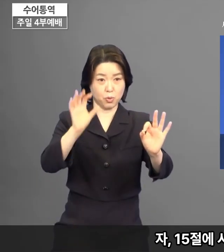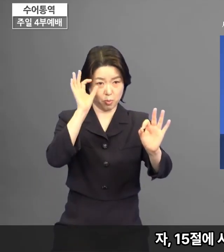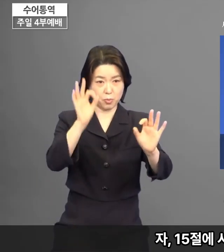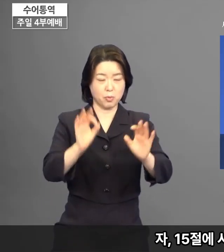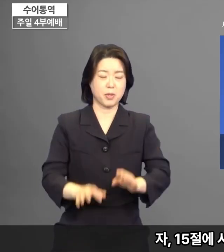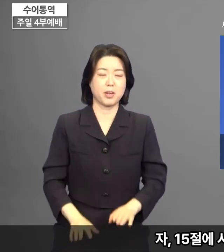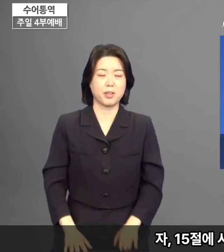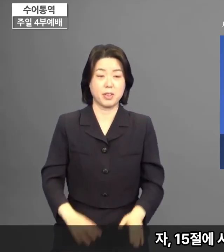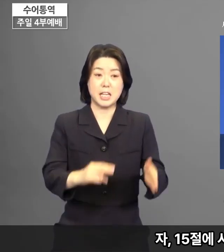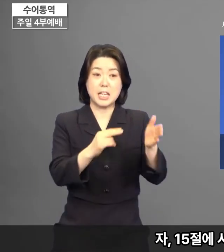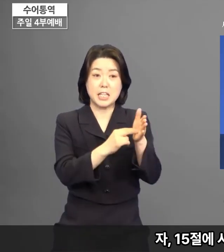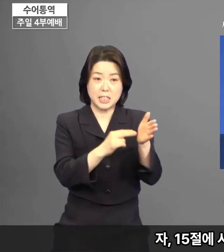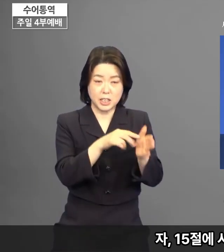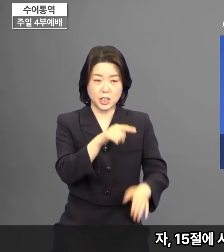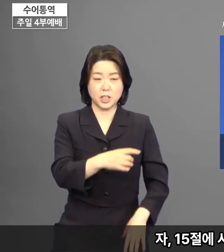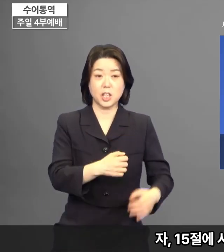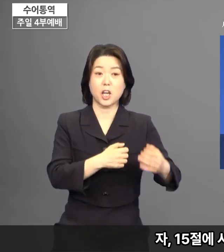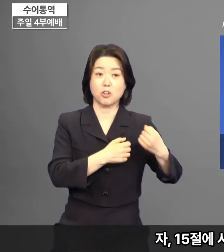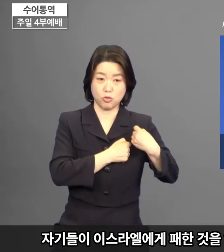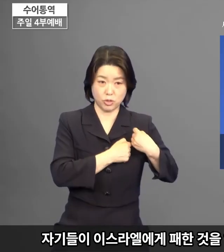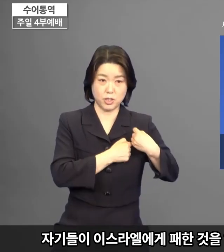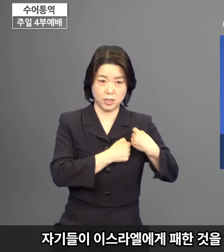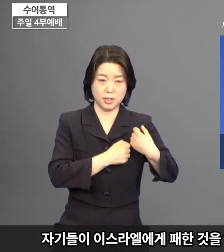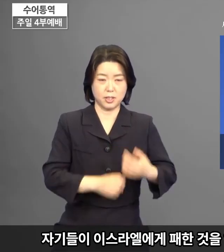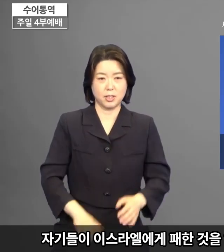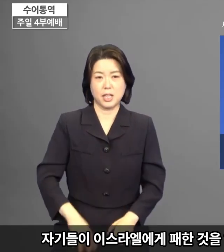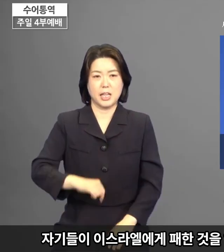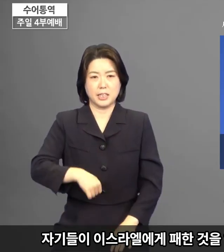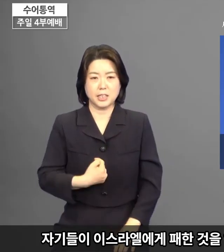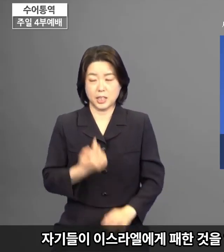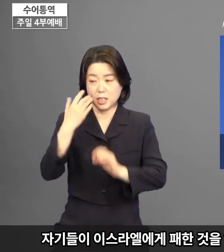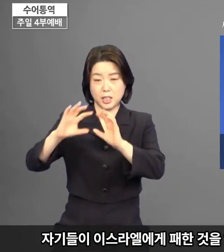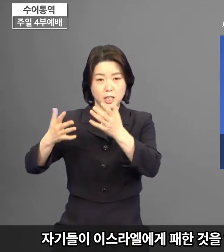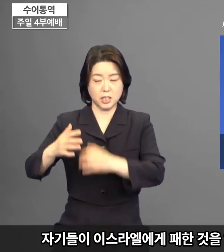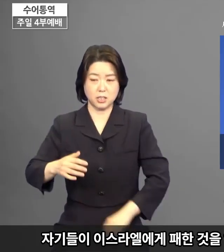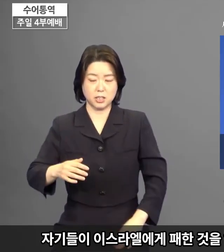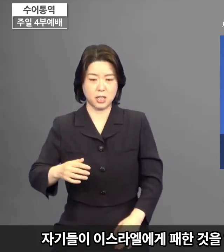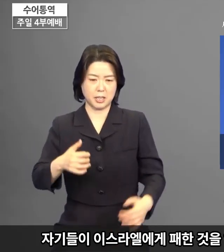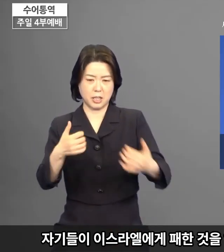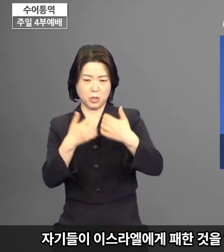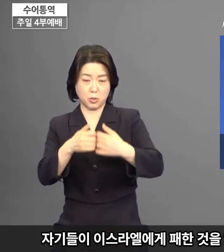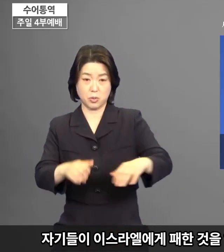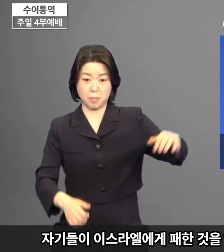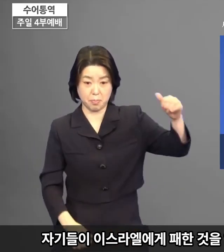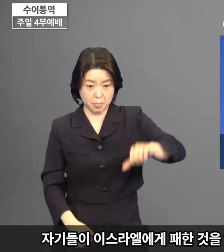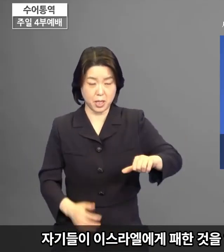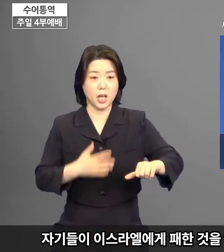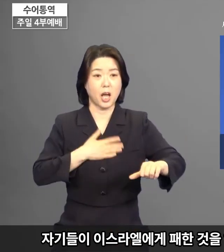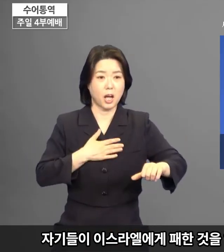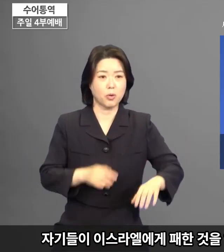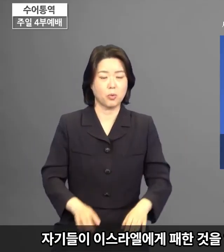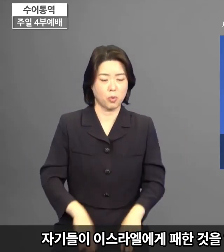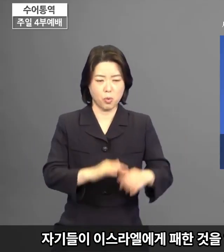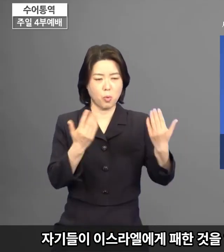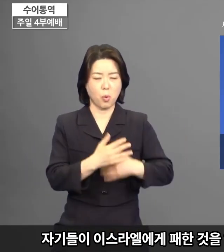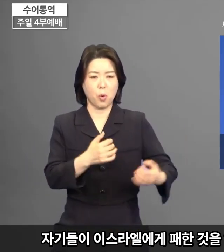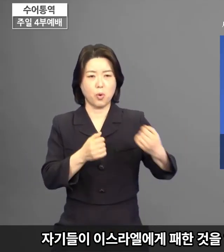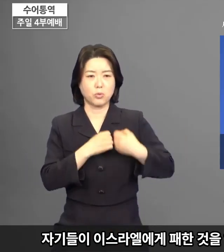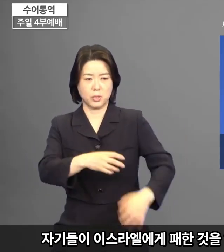15절에 시리아 군인들, 자기들이 이스라엘에게 패한 것을 알고서 온 군대를